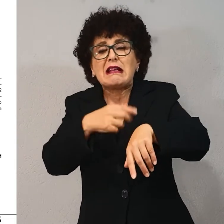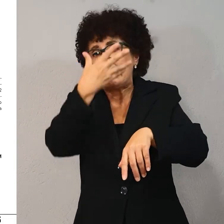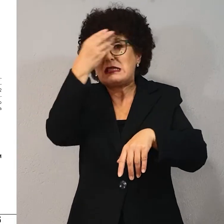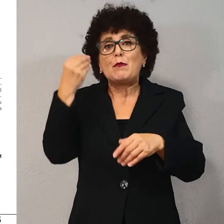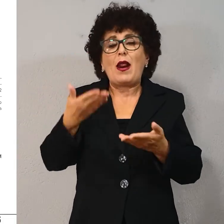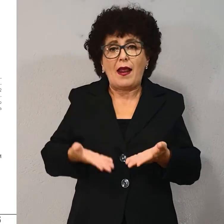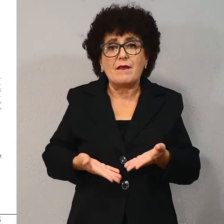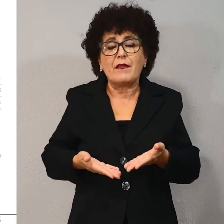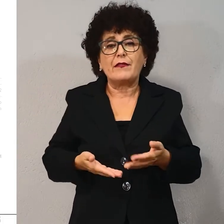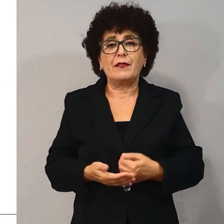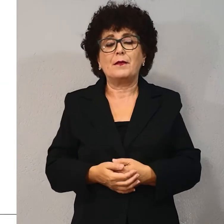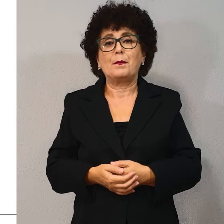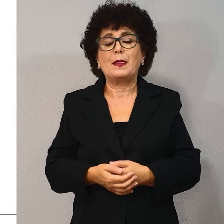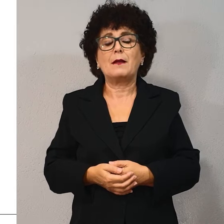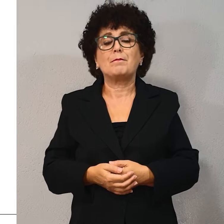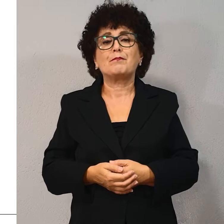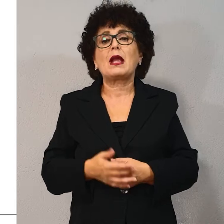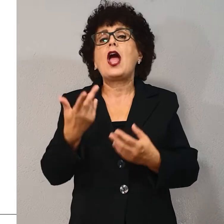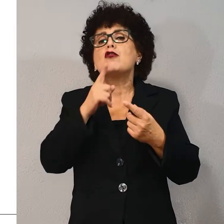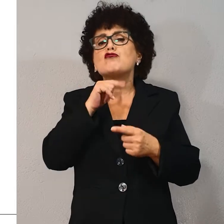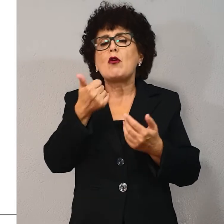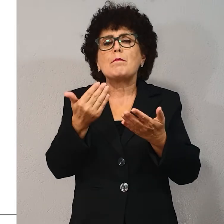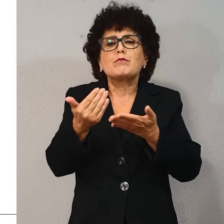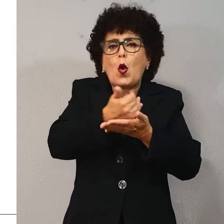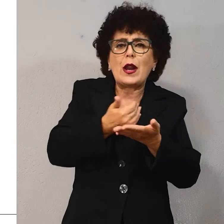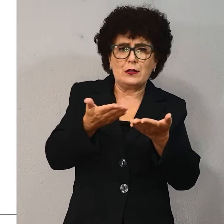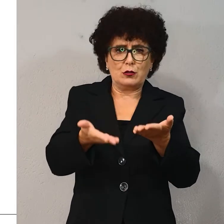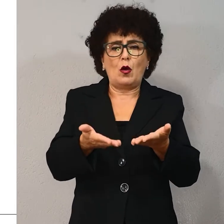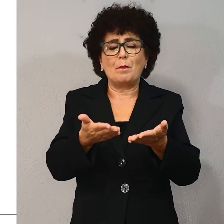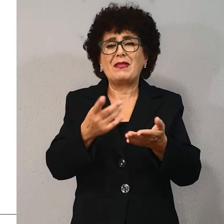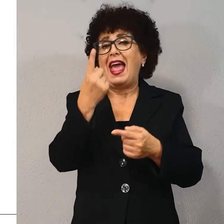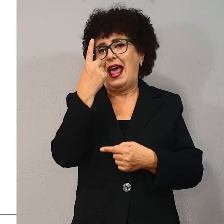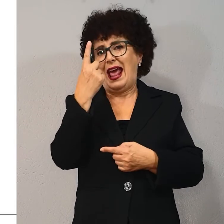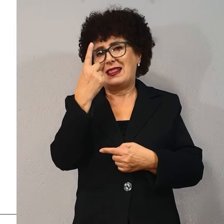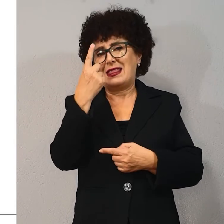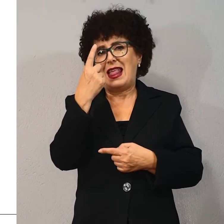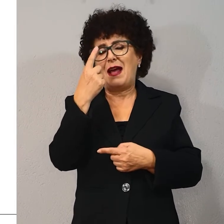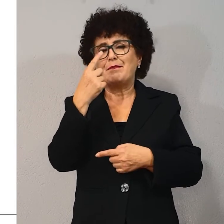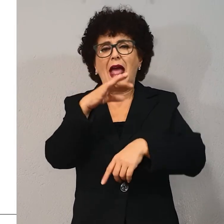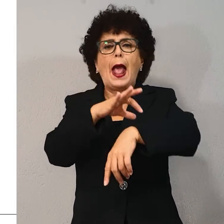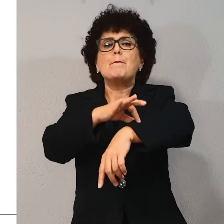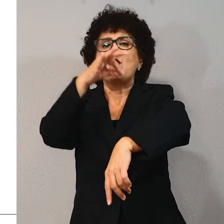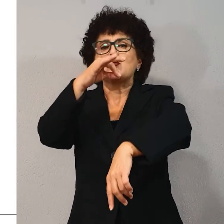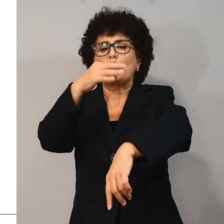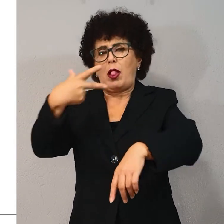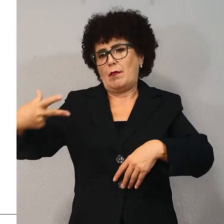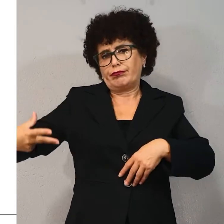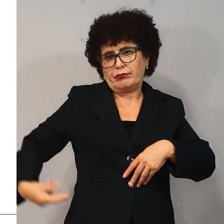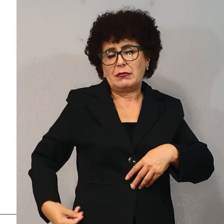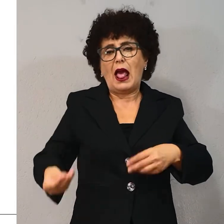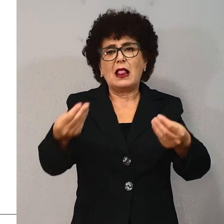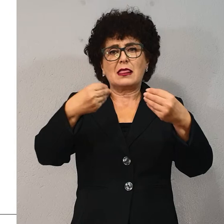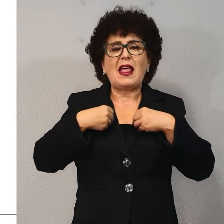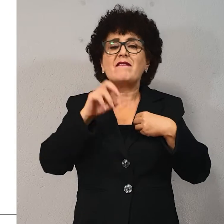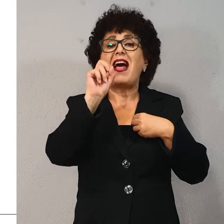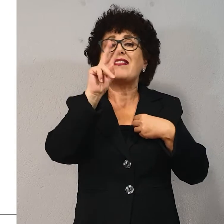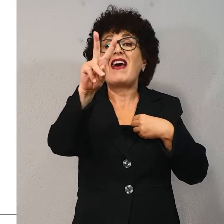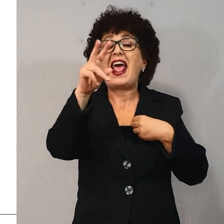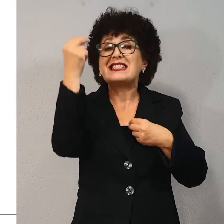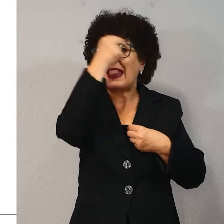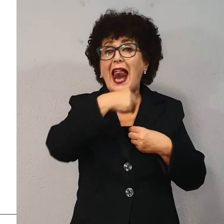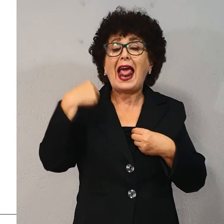интервал. Предности. Една интрамускулна инекција дава заштита 12